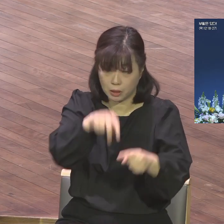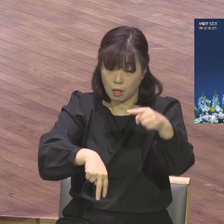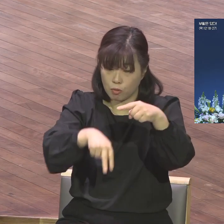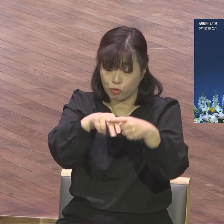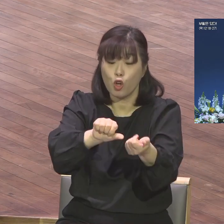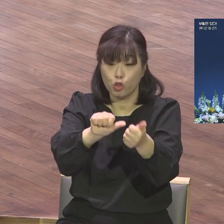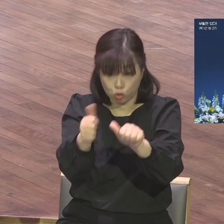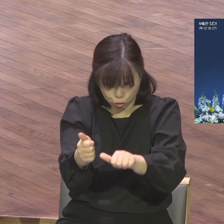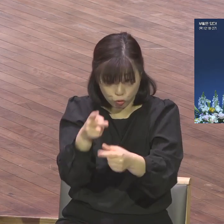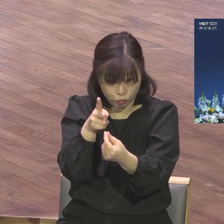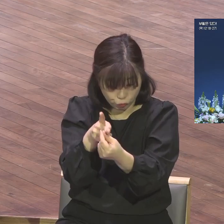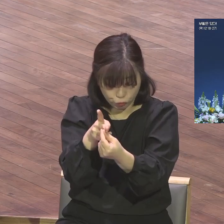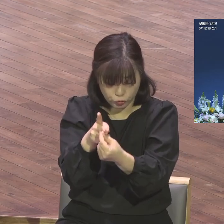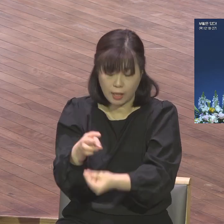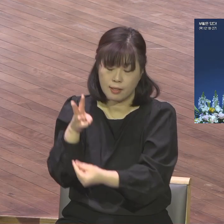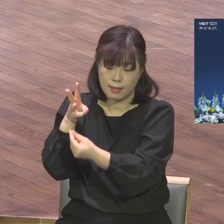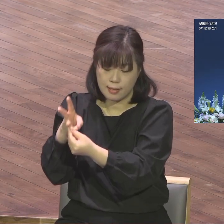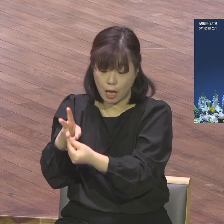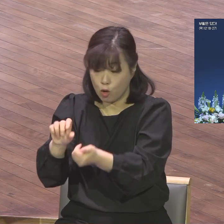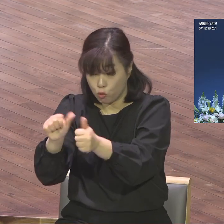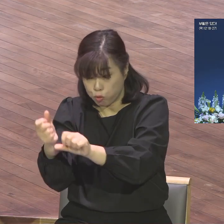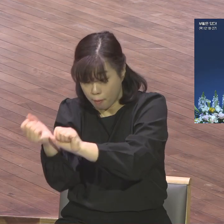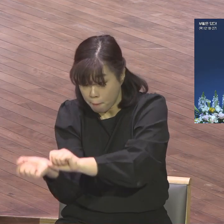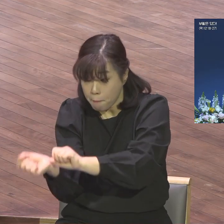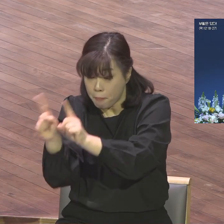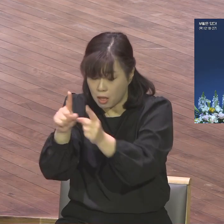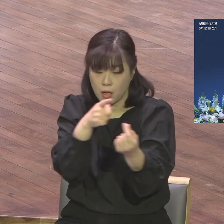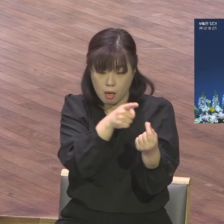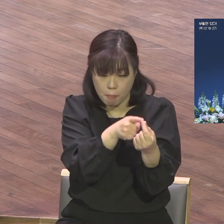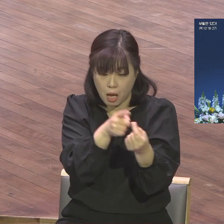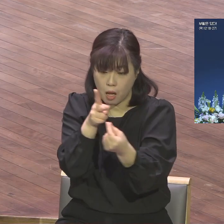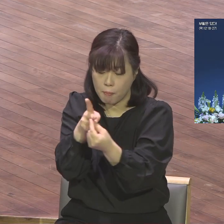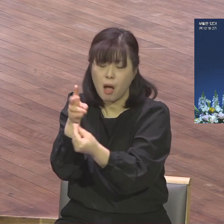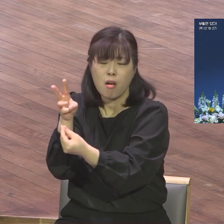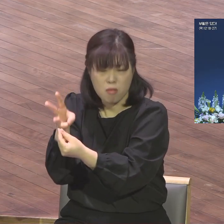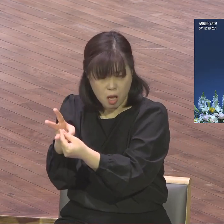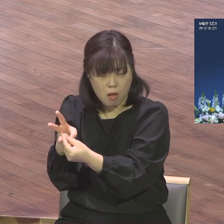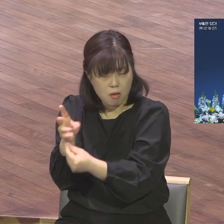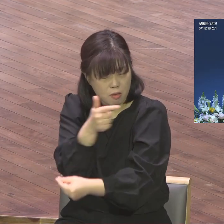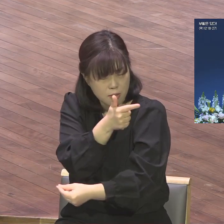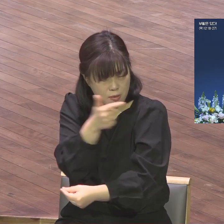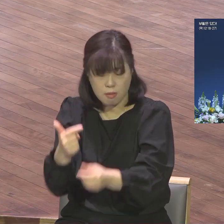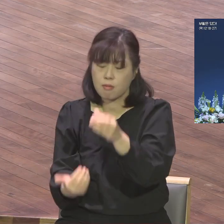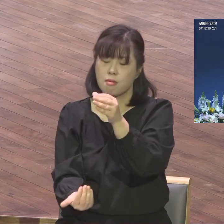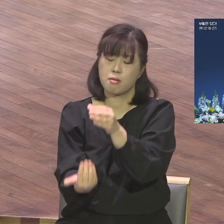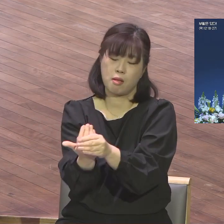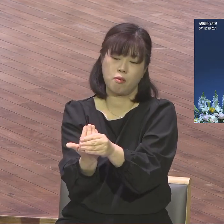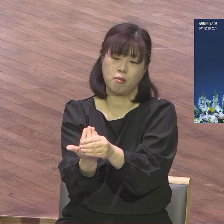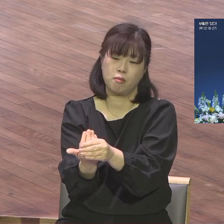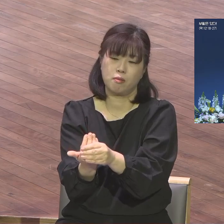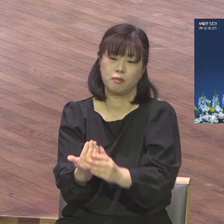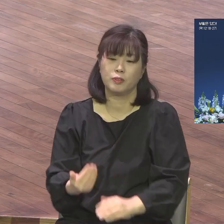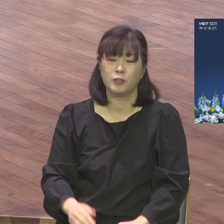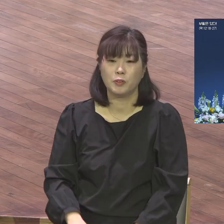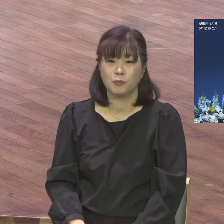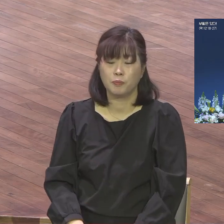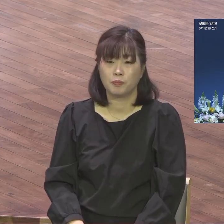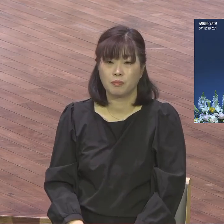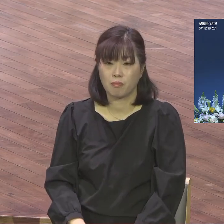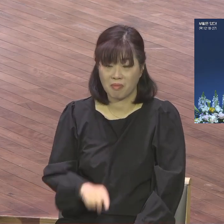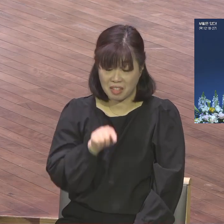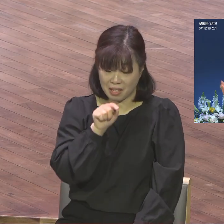것, 그것이 바로 부활 사건. 이 세 사건은 단순히 기독교만의 사건이